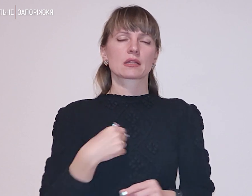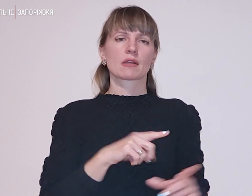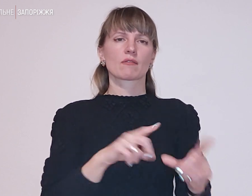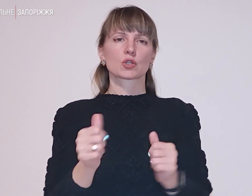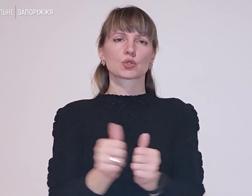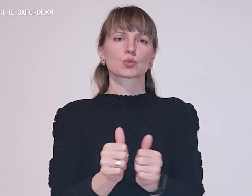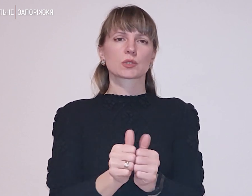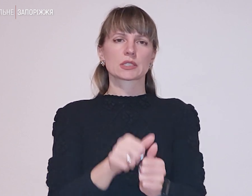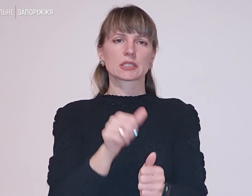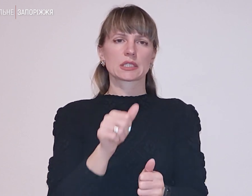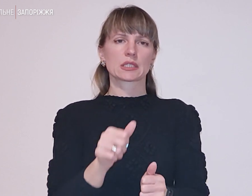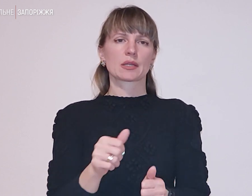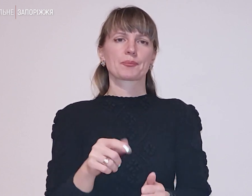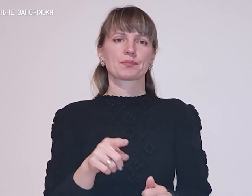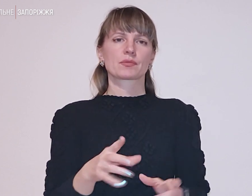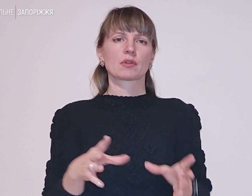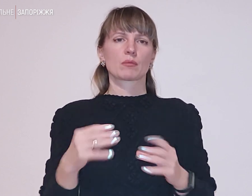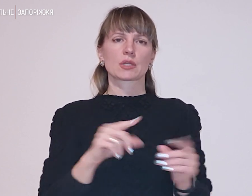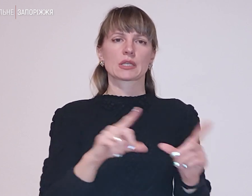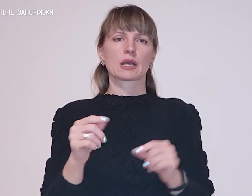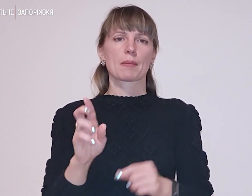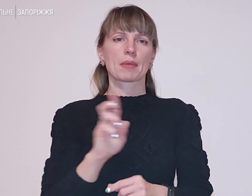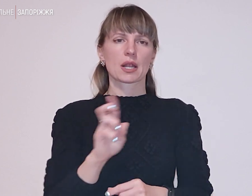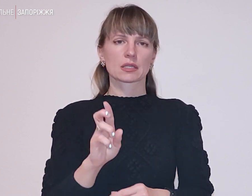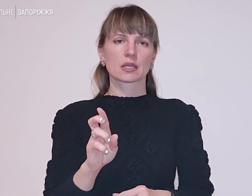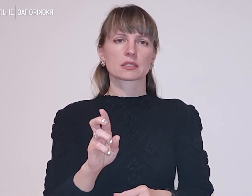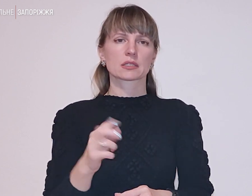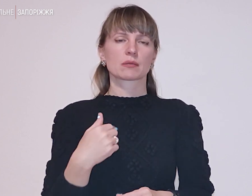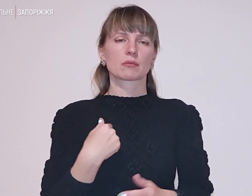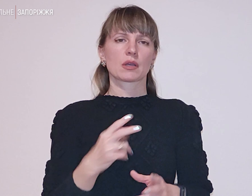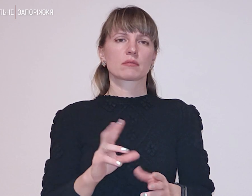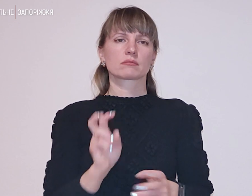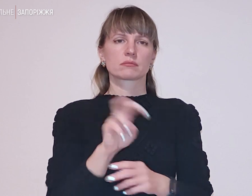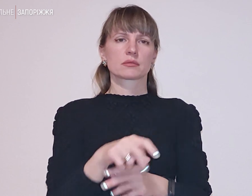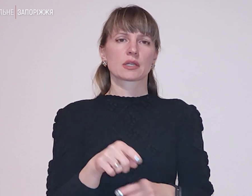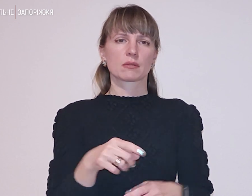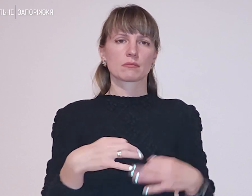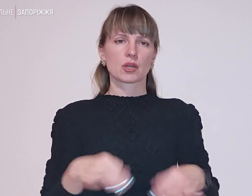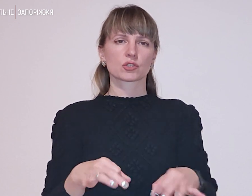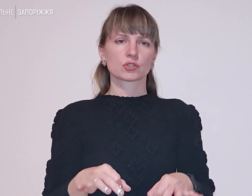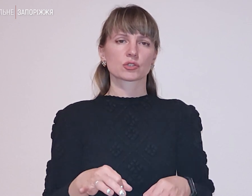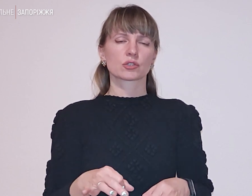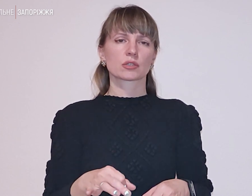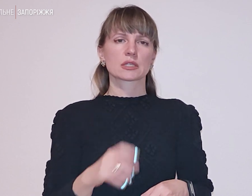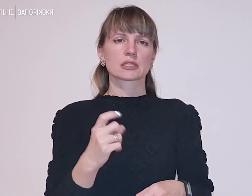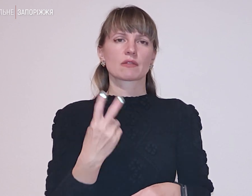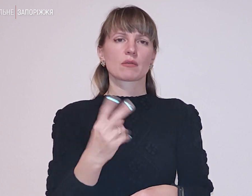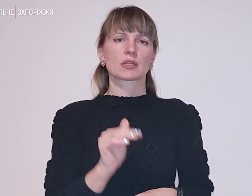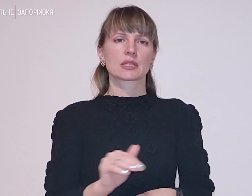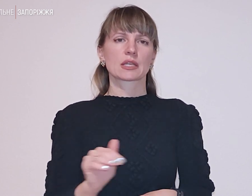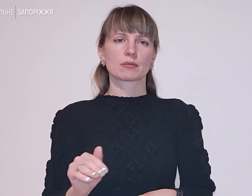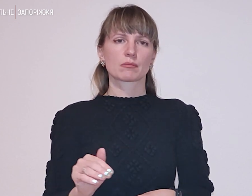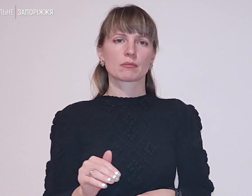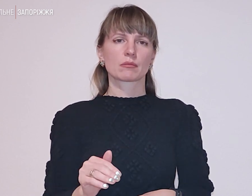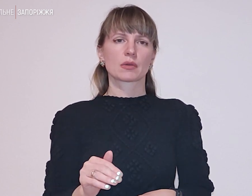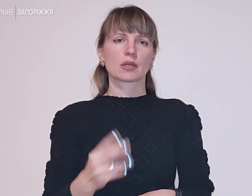сусіди, вони їхали в Бердянськ. І ми до них підсіли з двома дітьми, два хлопці. І